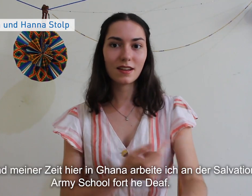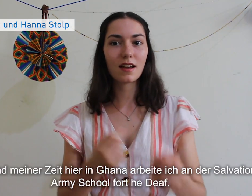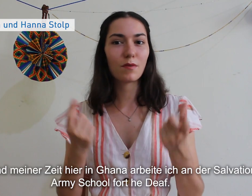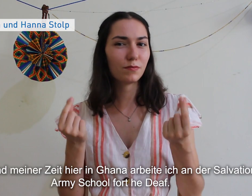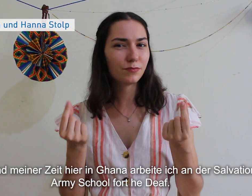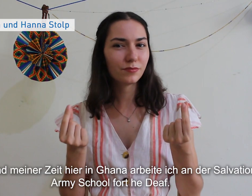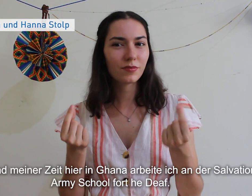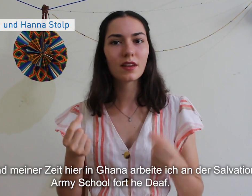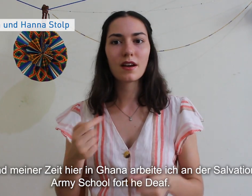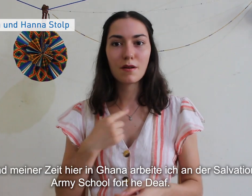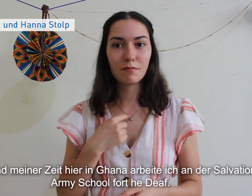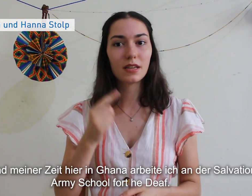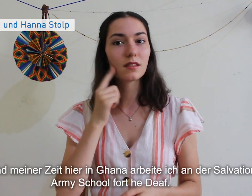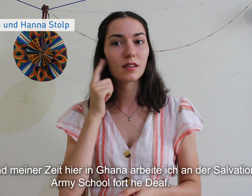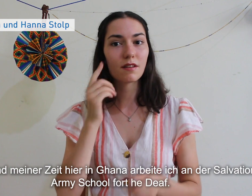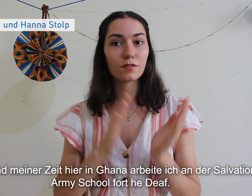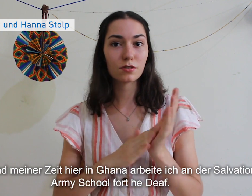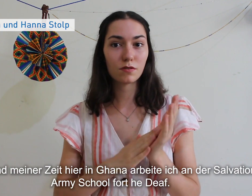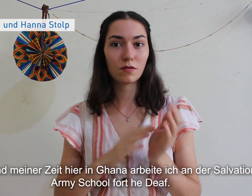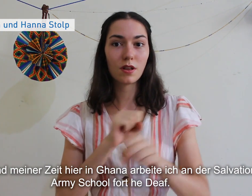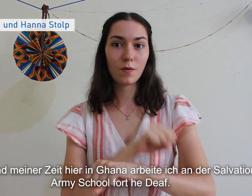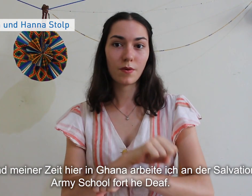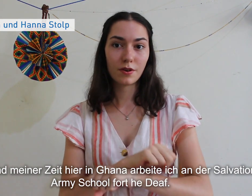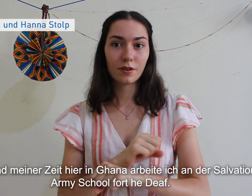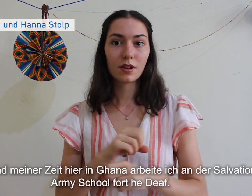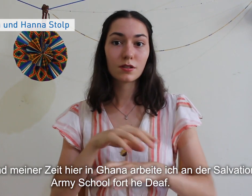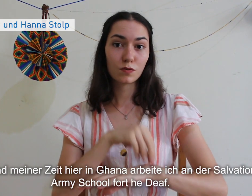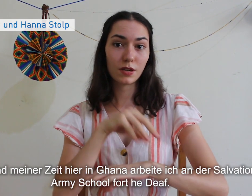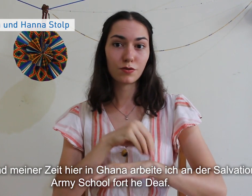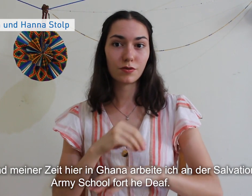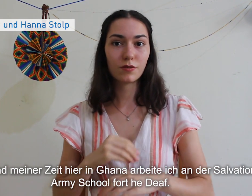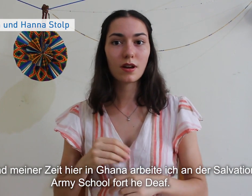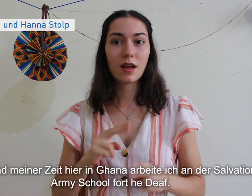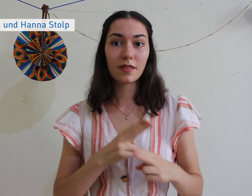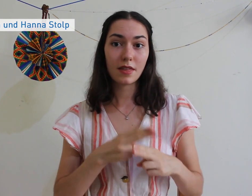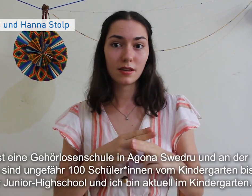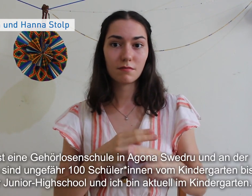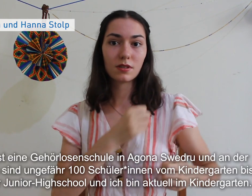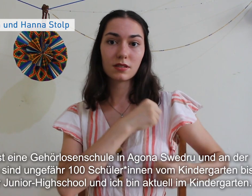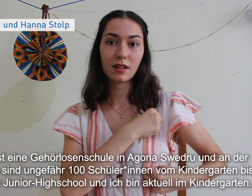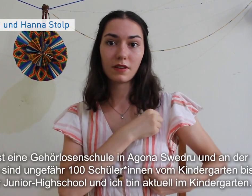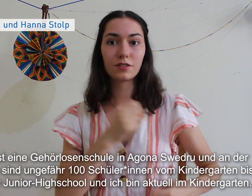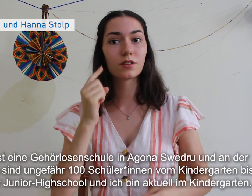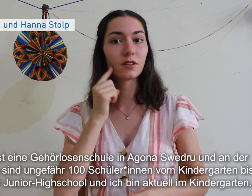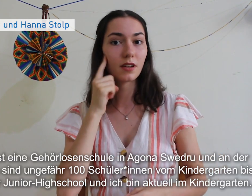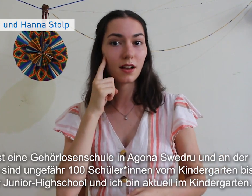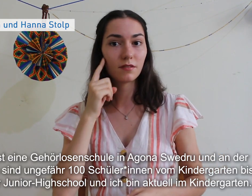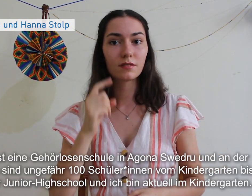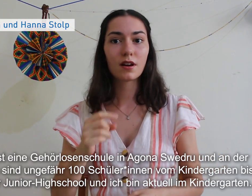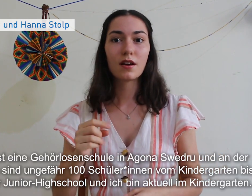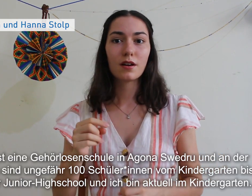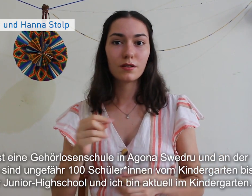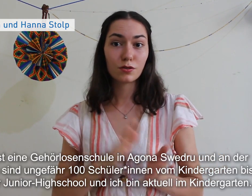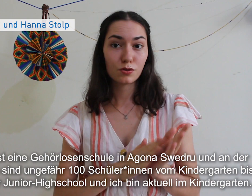Während meiner Zeit hier in Ghana arbeite ich an der Salvation Army School for the Deaf. Das ist eine Gehörlosen-Schule in Agunas Vedru